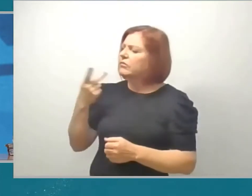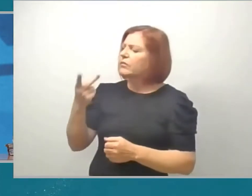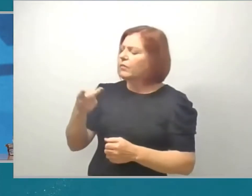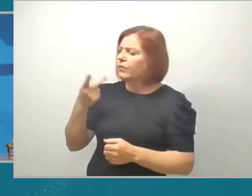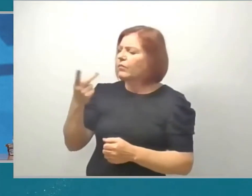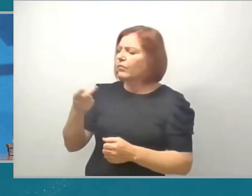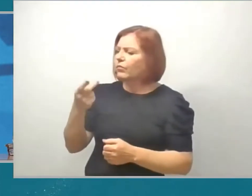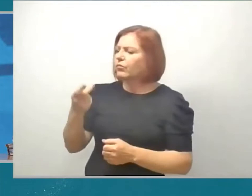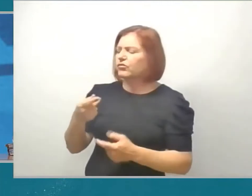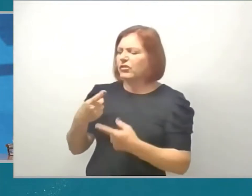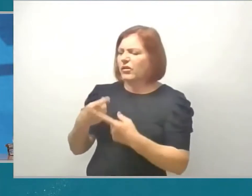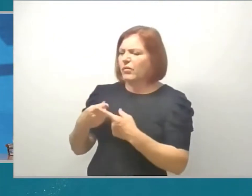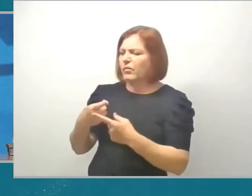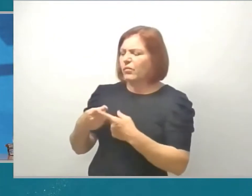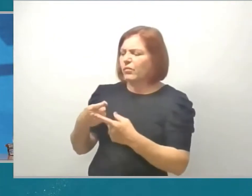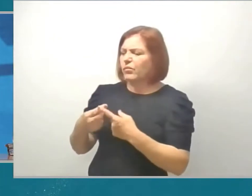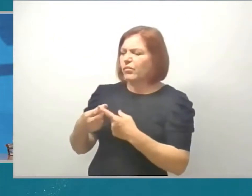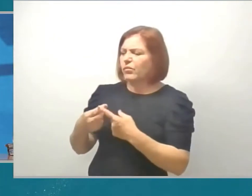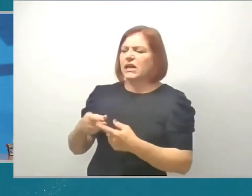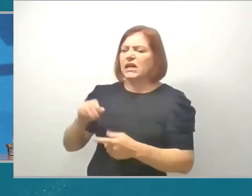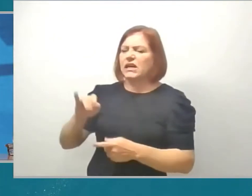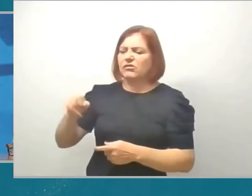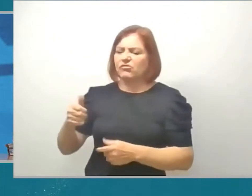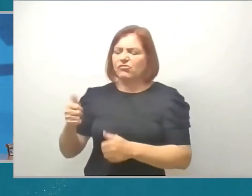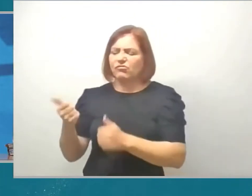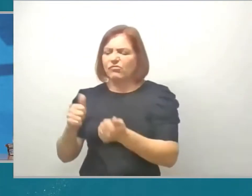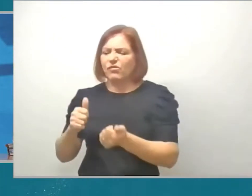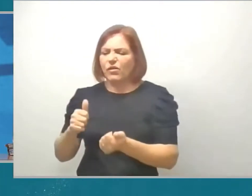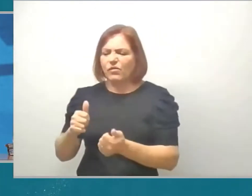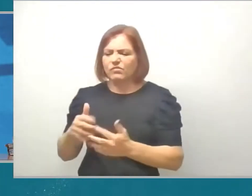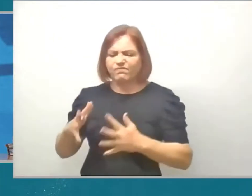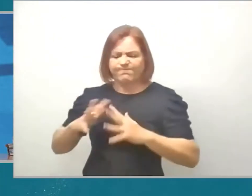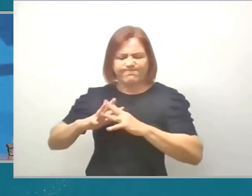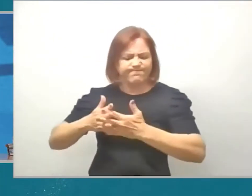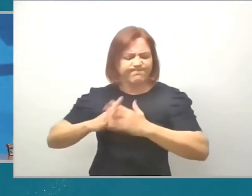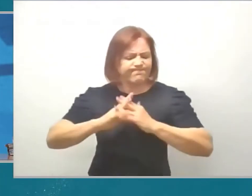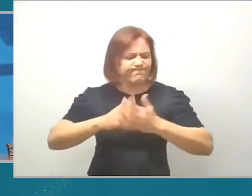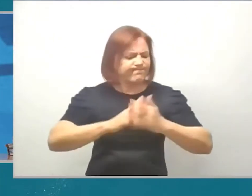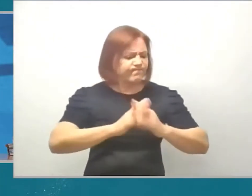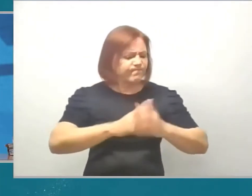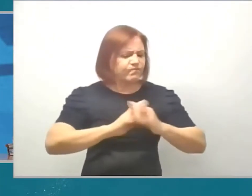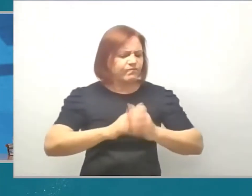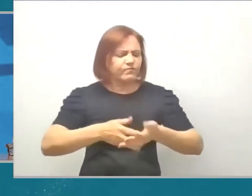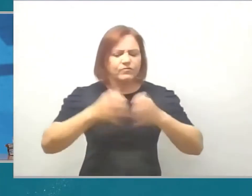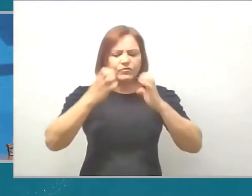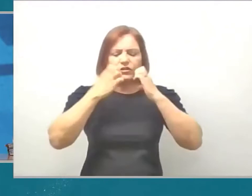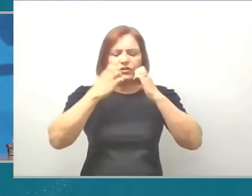atrapalhando a pregação de evangelho do Senhor Jesus. Amém? Então,